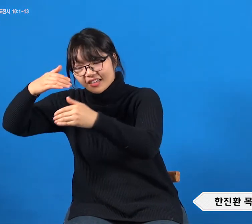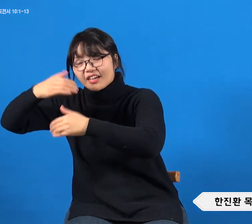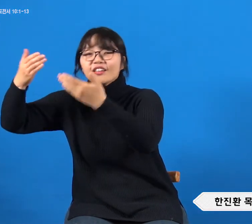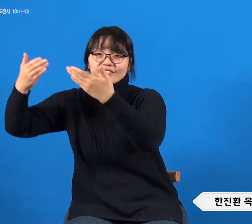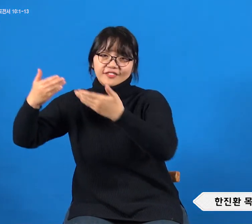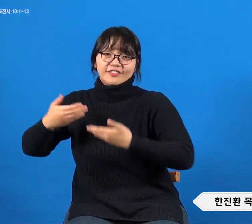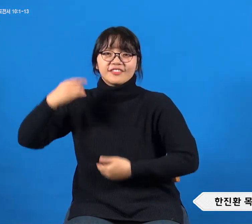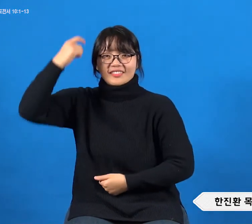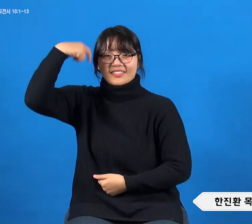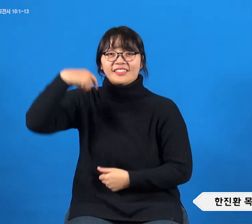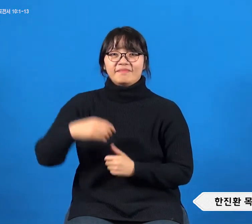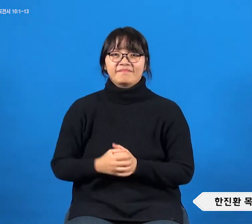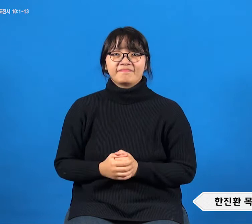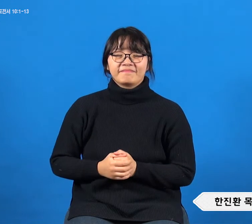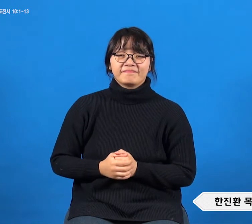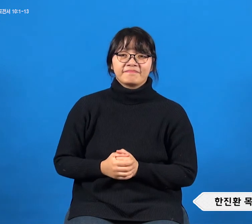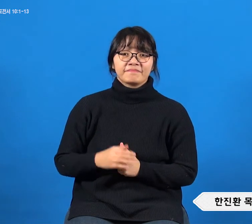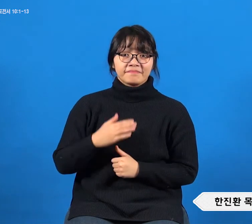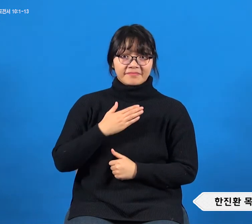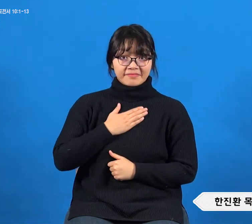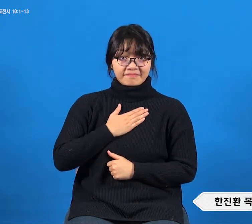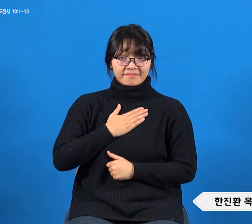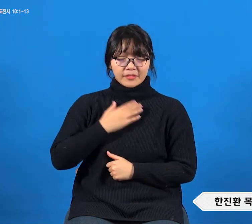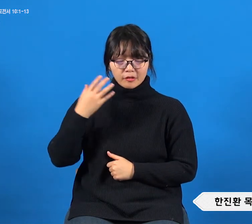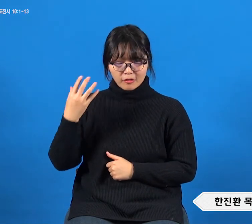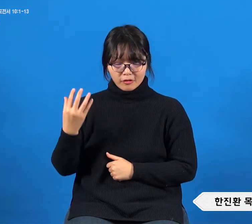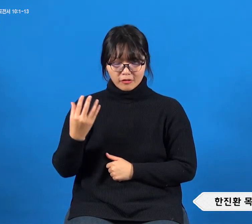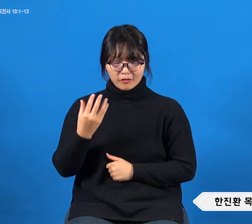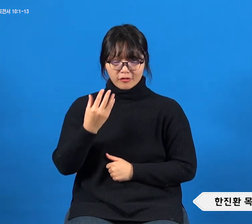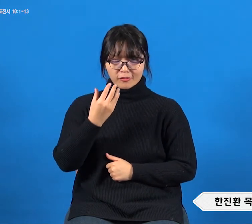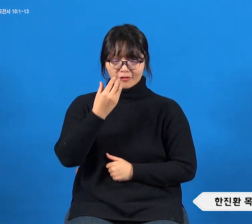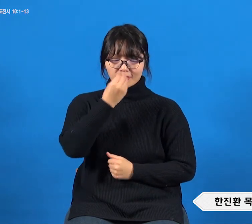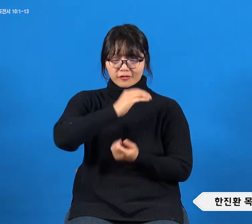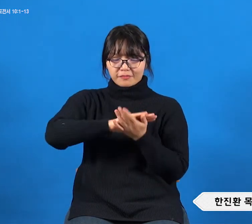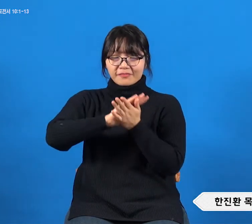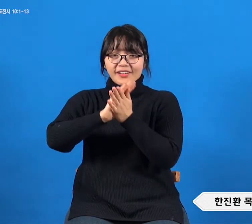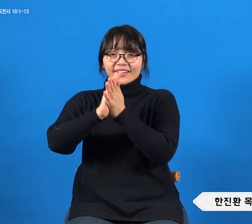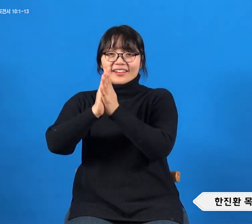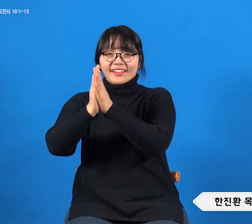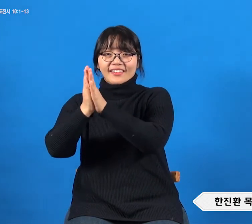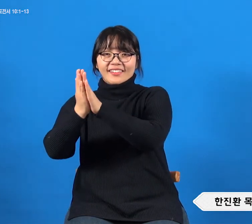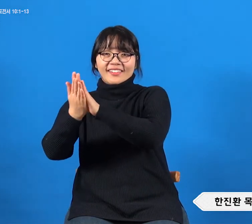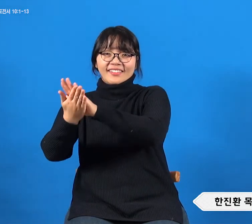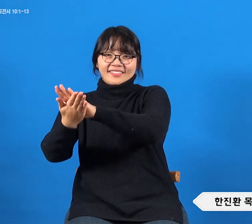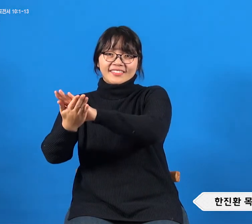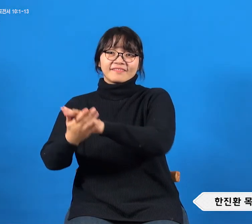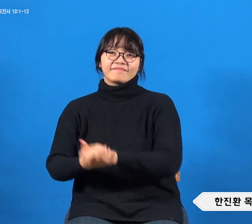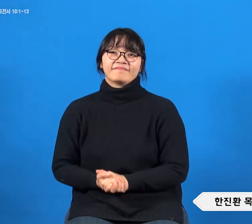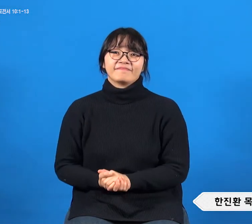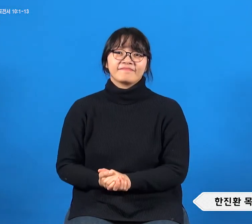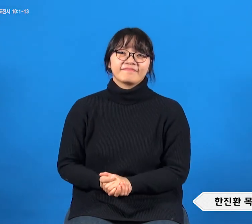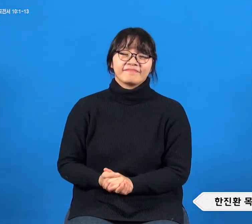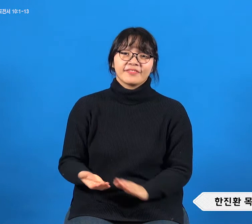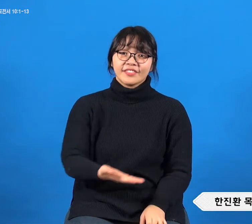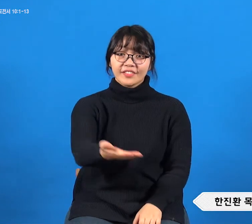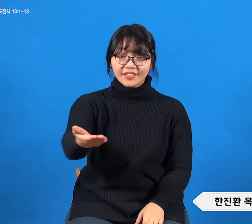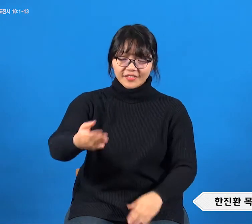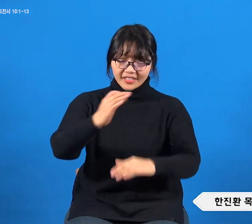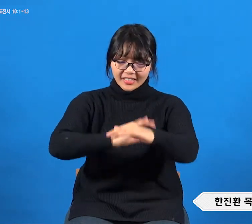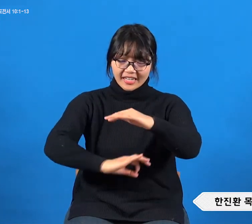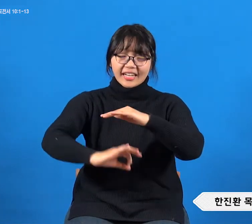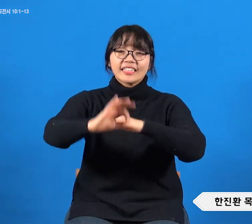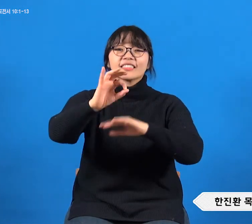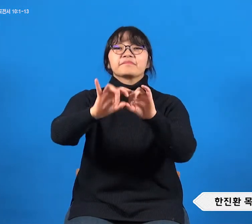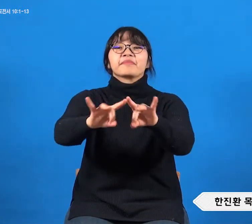느낍니다. 어느덧 거룩한 정서로 충만해지는 것을 느낍니다. 여러분,